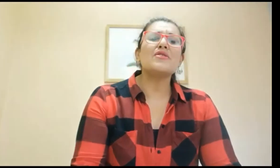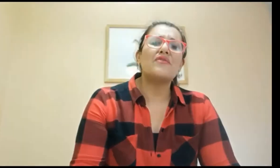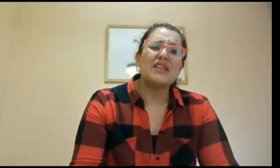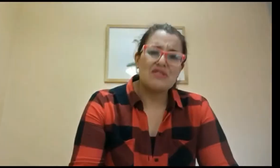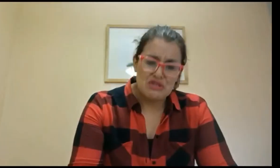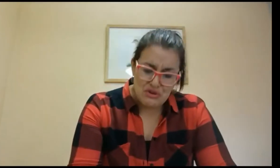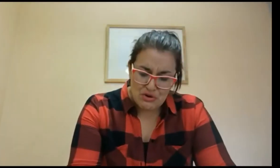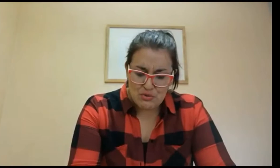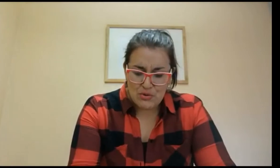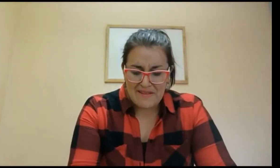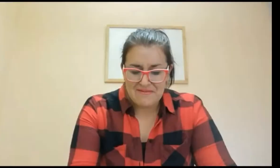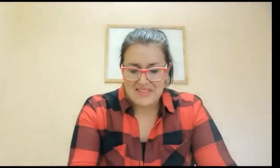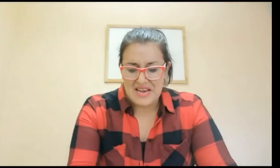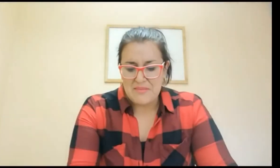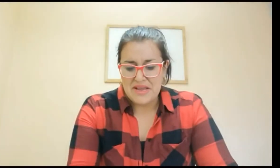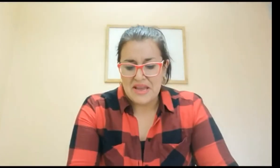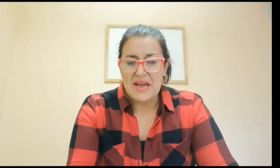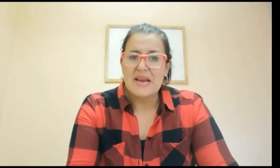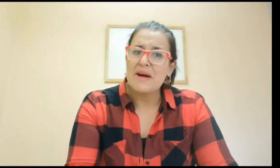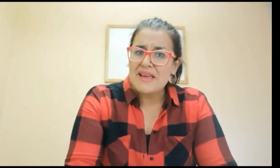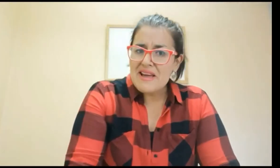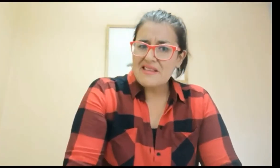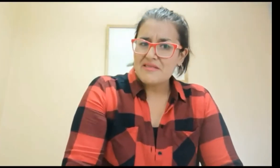¿Cuánto vendió durante la mañana, María?